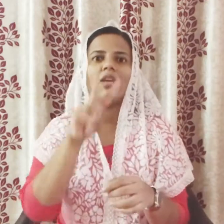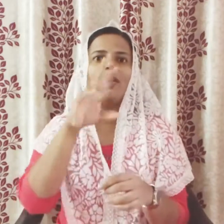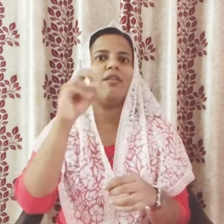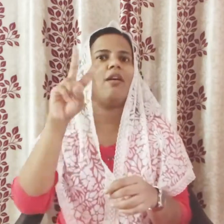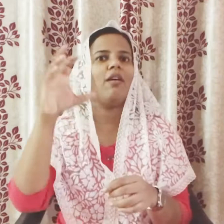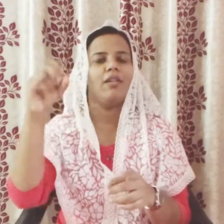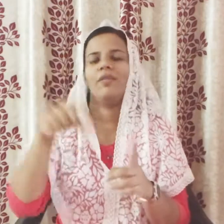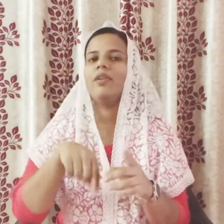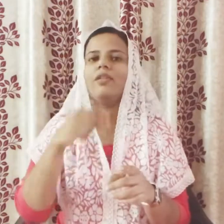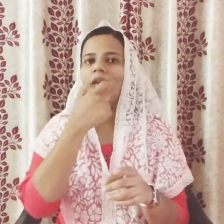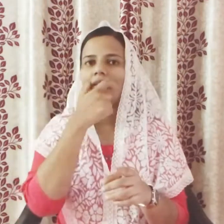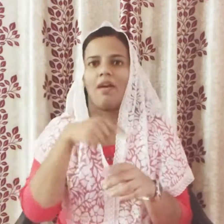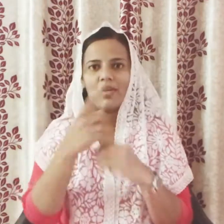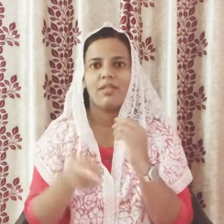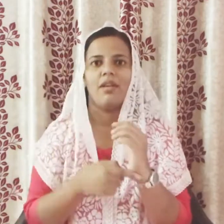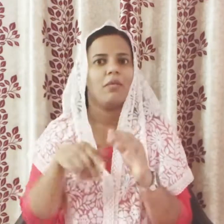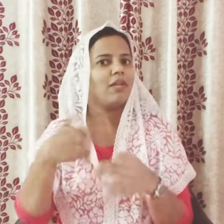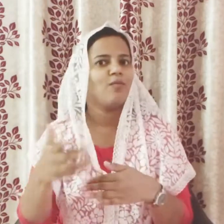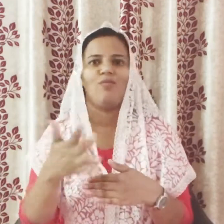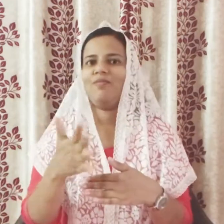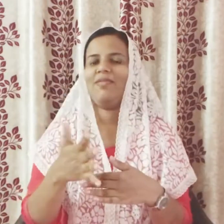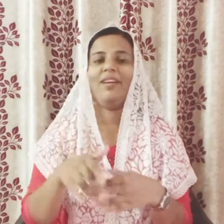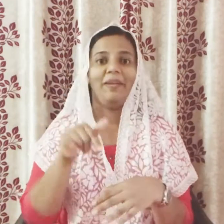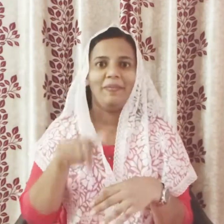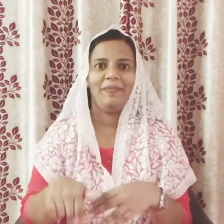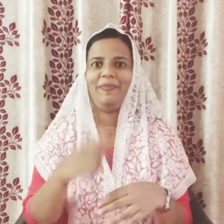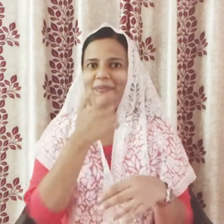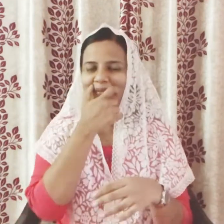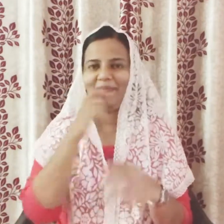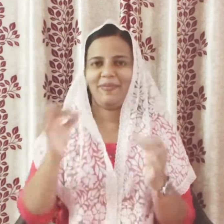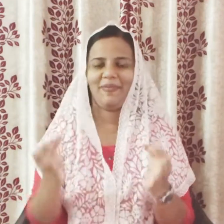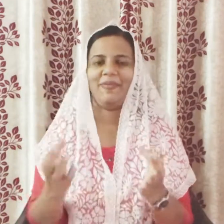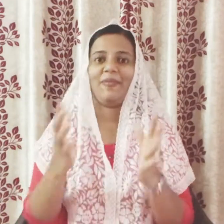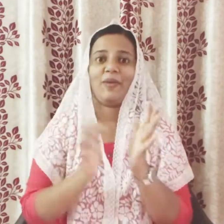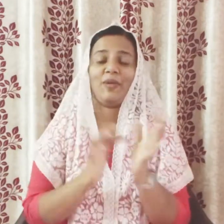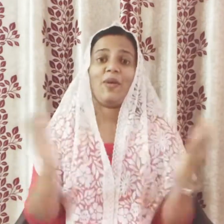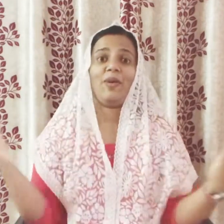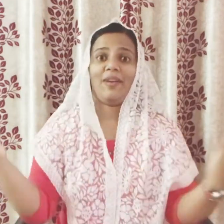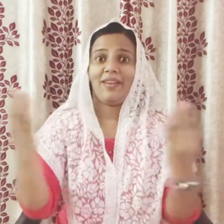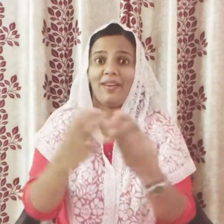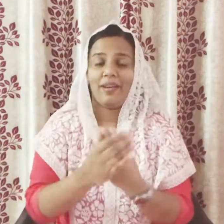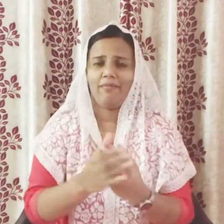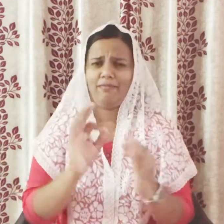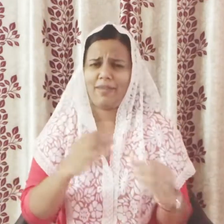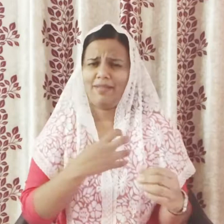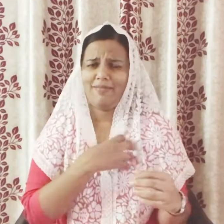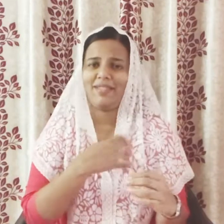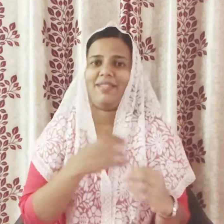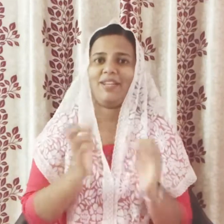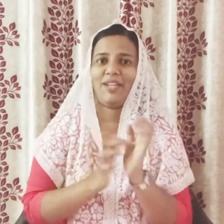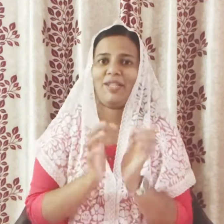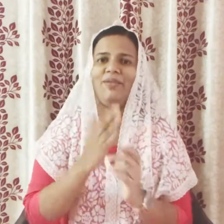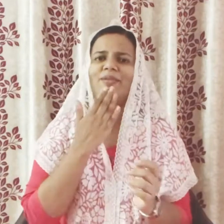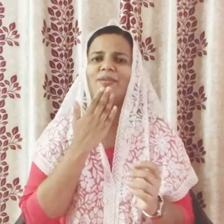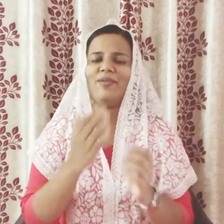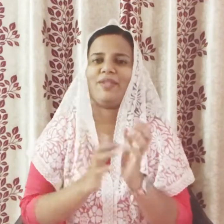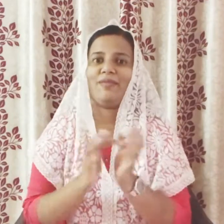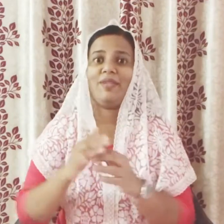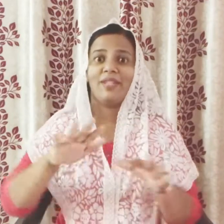ഈ 2020 അതുകൊണ്ട് ഈ 2020 ഈ കർത്തൃ ദിവസം പ്രഭാതത്തിൽ എല്ലാവരും ആത്മാർത്ഥതയോടെ കർത്താവിനെ ആരാധിച്ചാട്ട്.